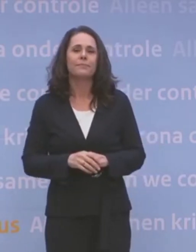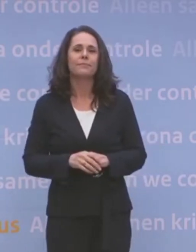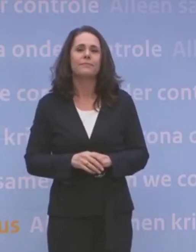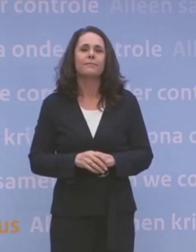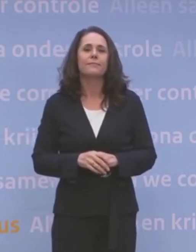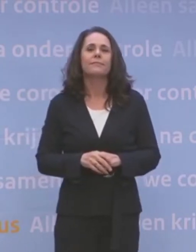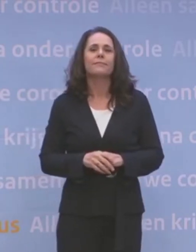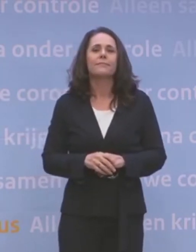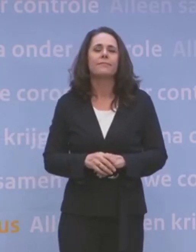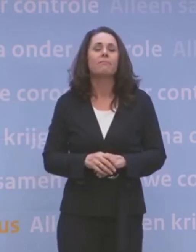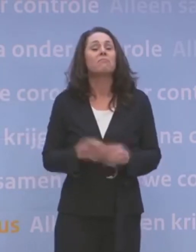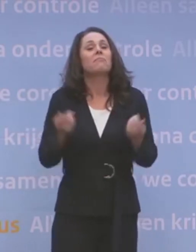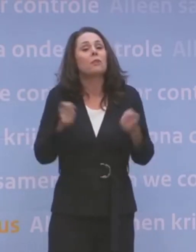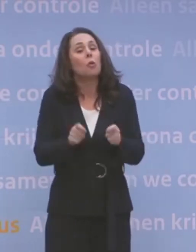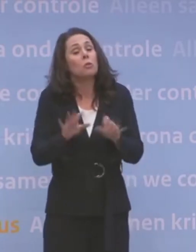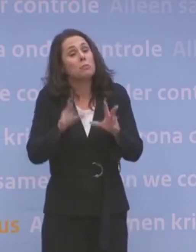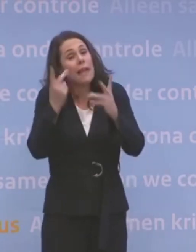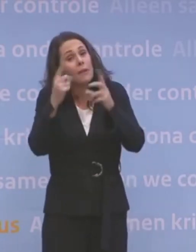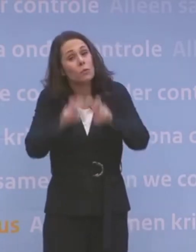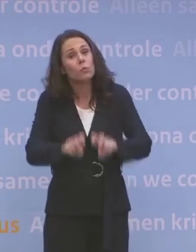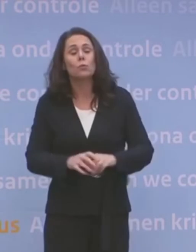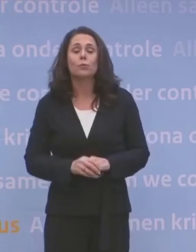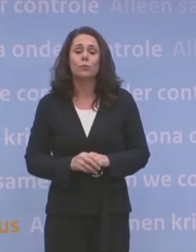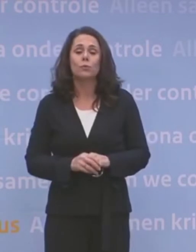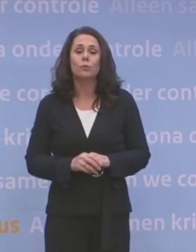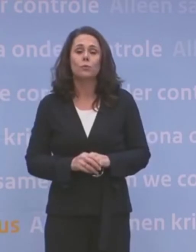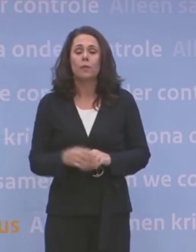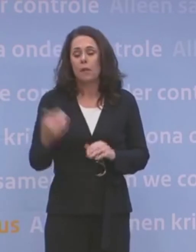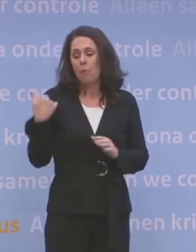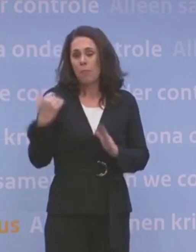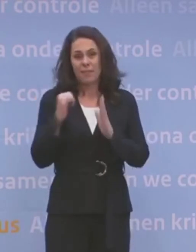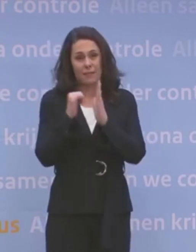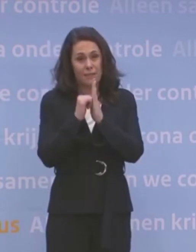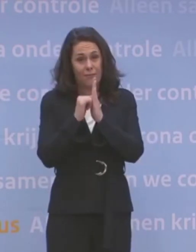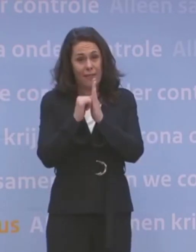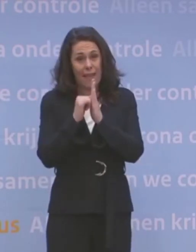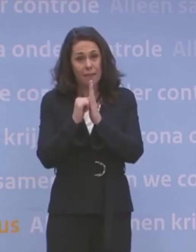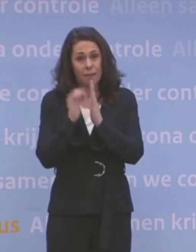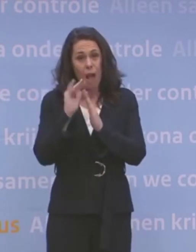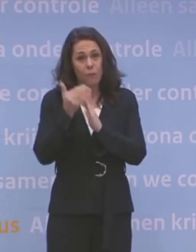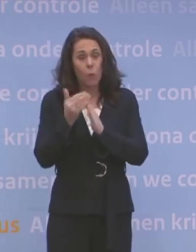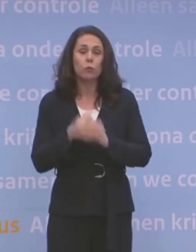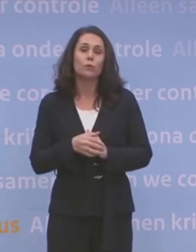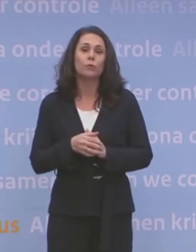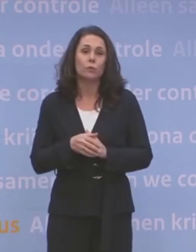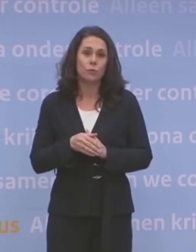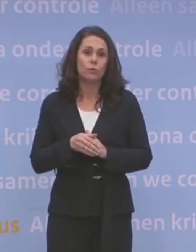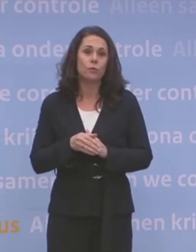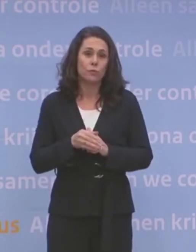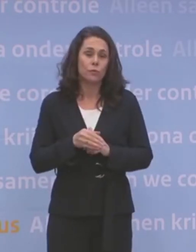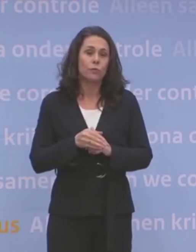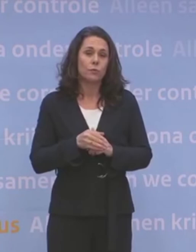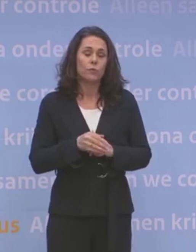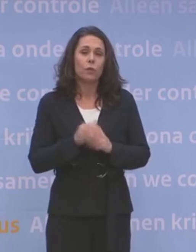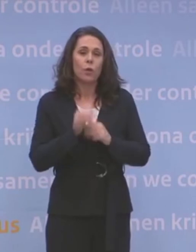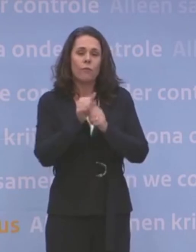Dan tenslotte misschien nog een onderzoek, en dat hebben we afgelopen weekend deels kunnen afronden. En dat is een vervolg van het